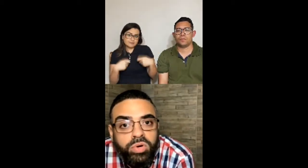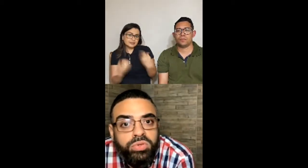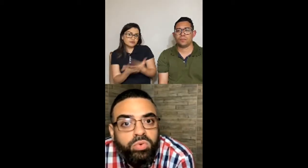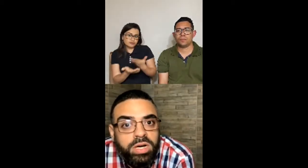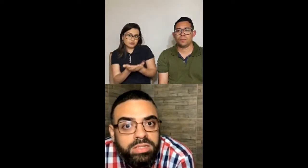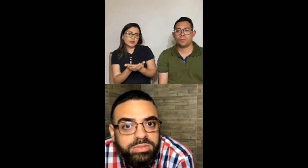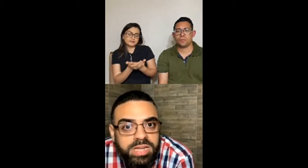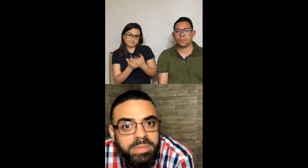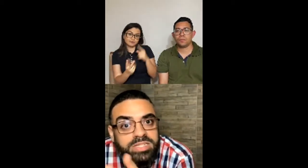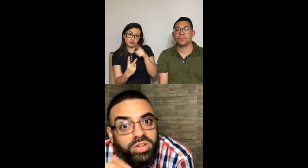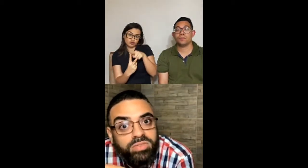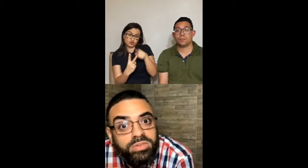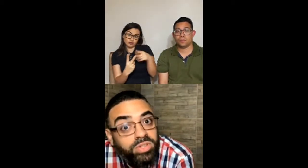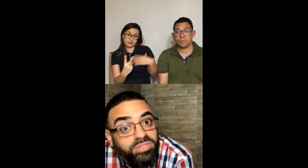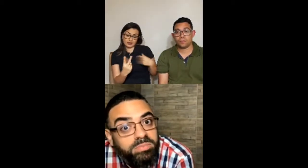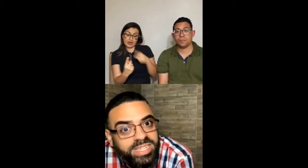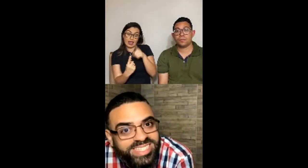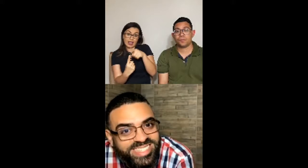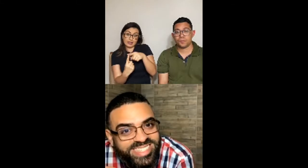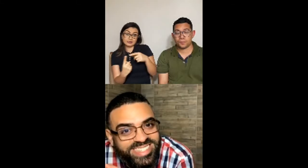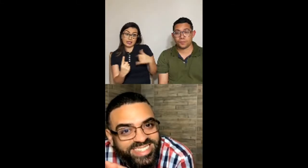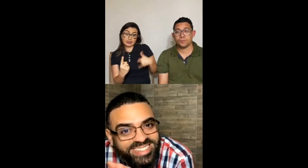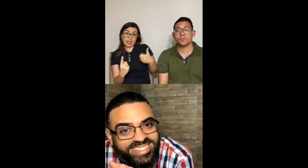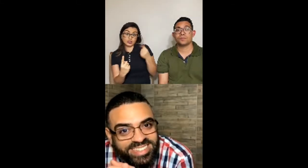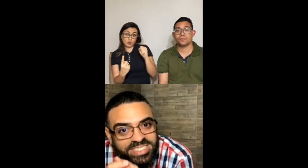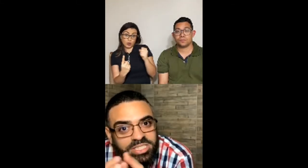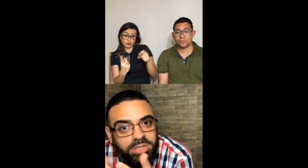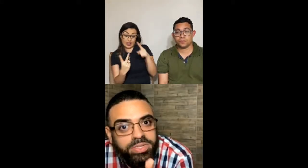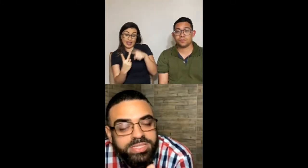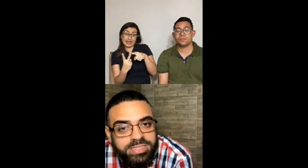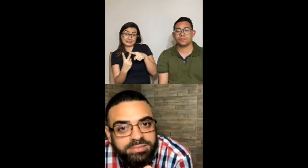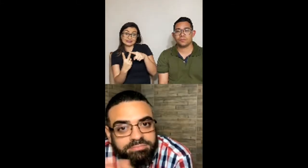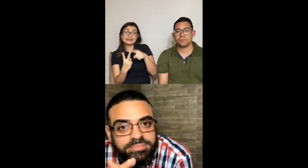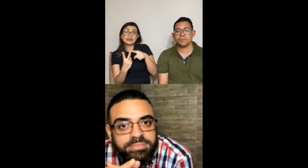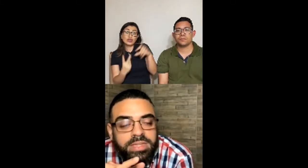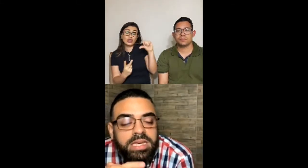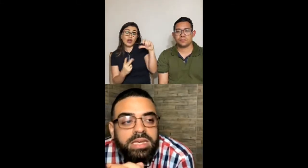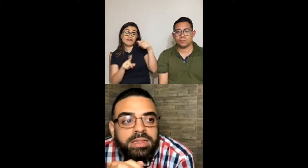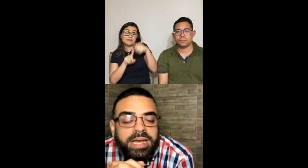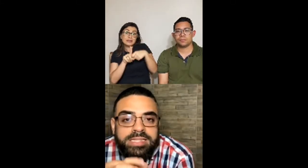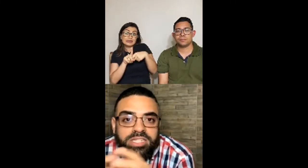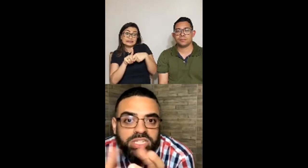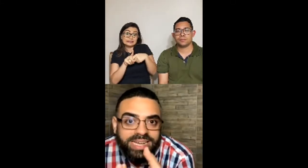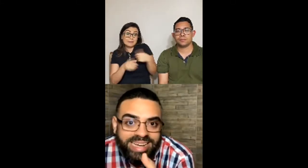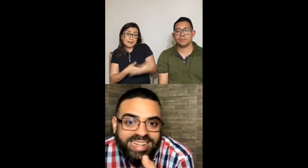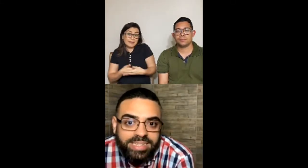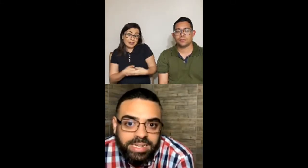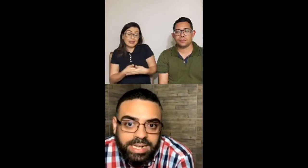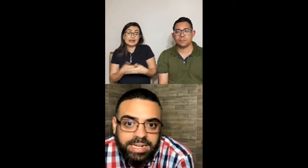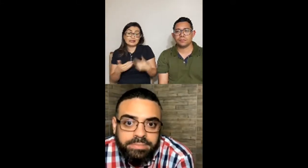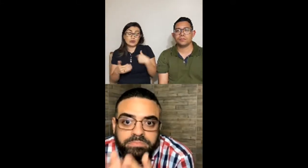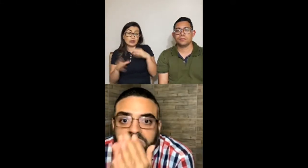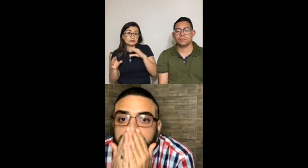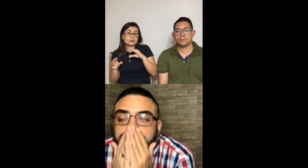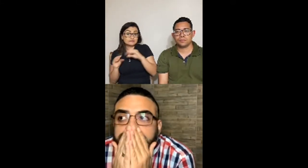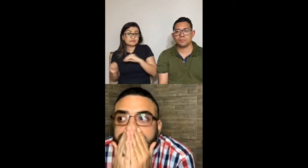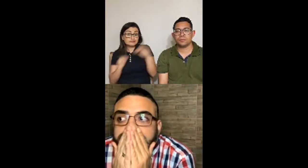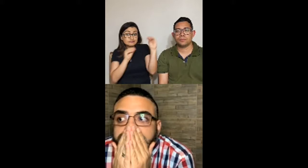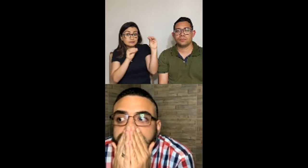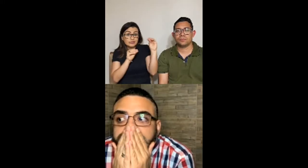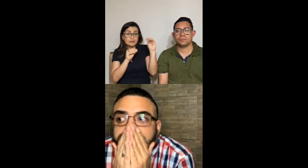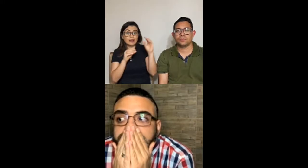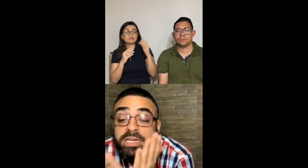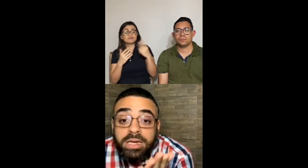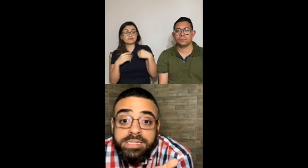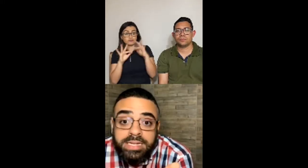escolar. Entendeu? Aí a mais velha com 8 anos, a mais nova com 9 meses. A gente chegou